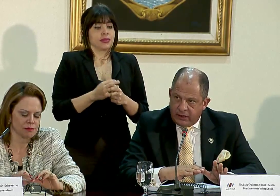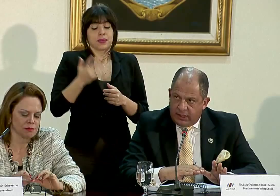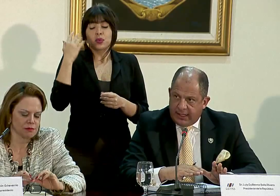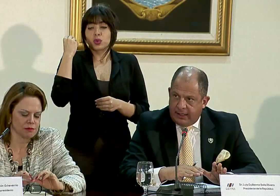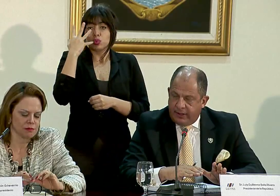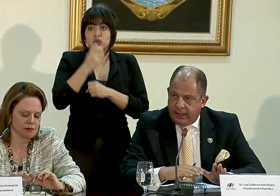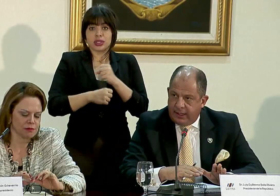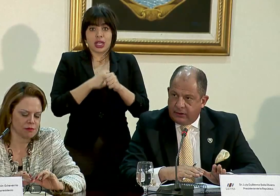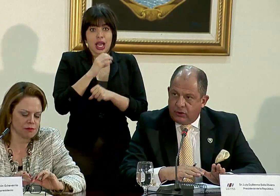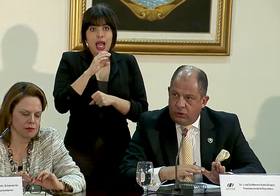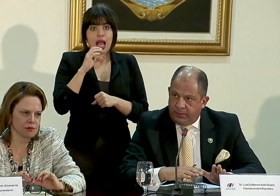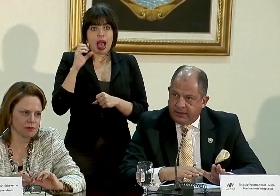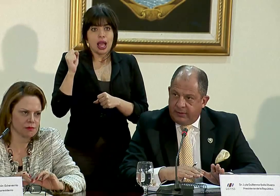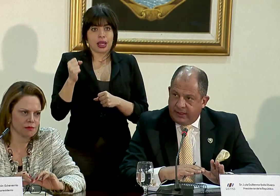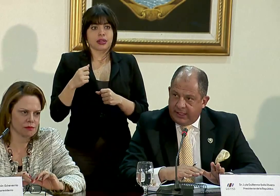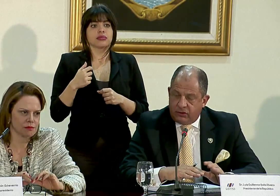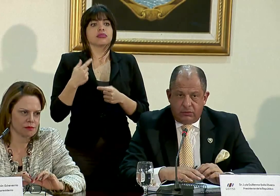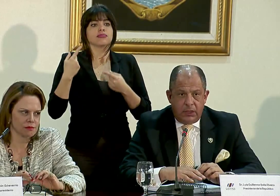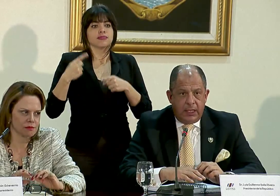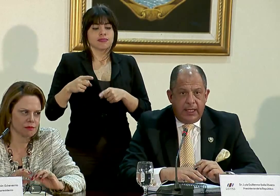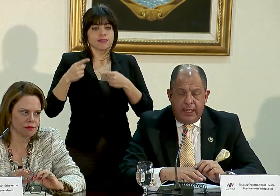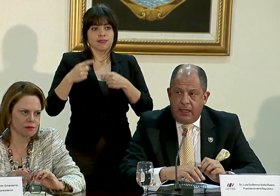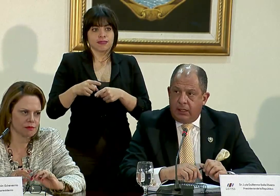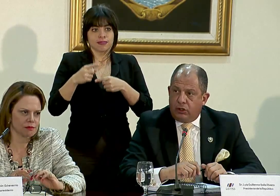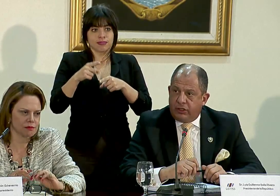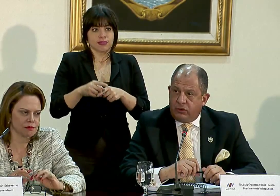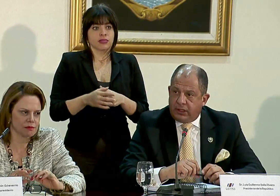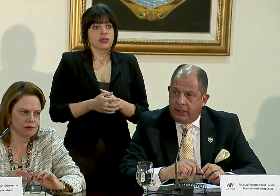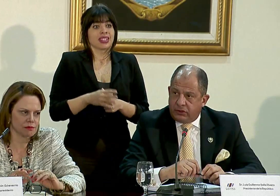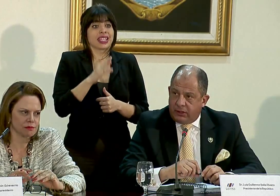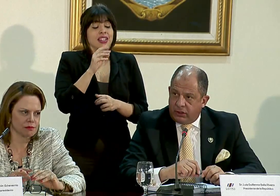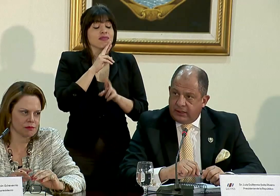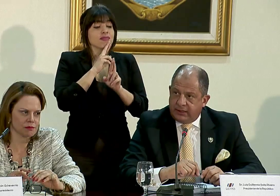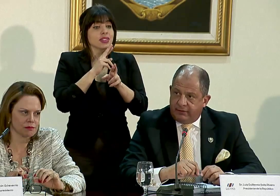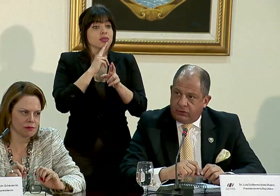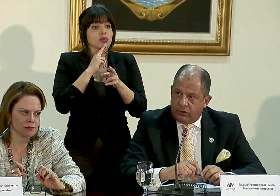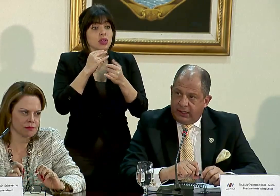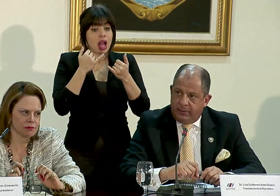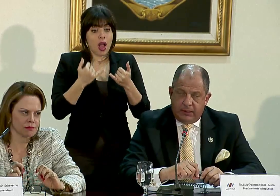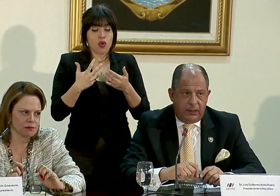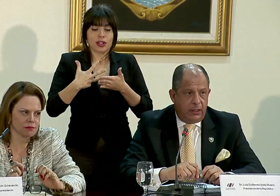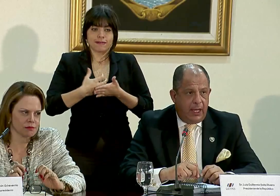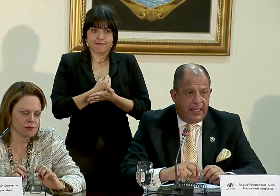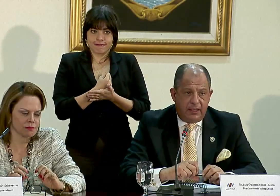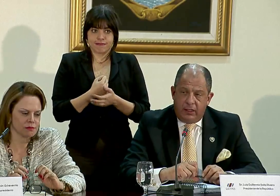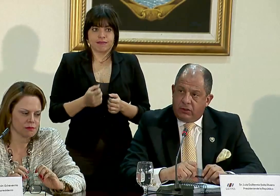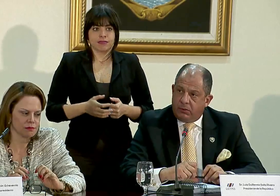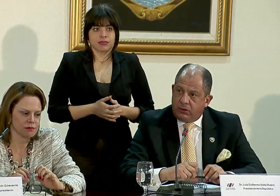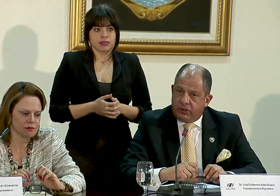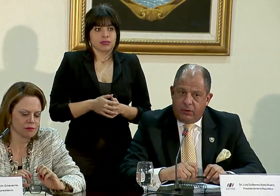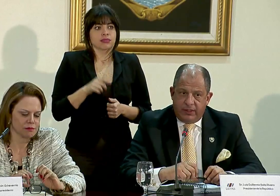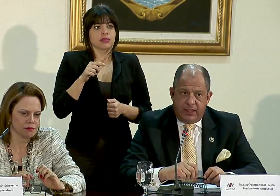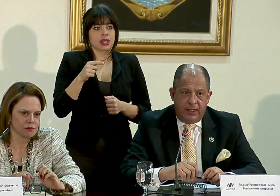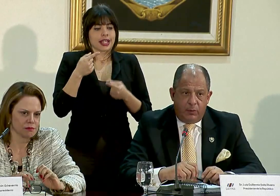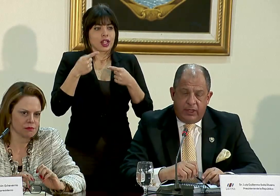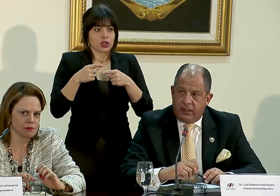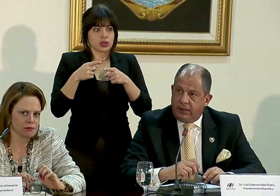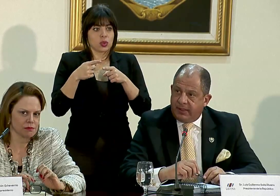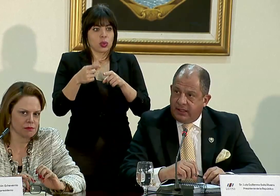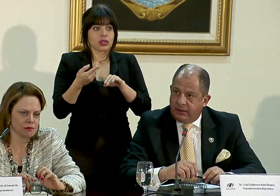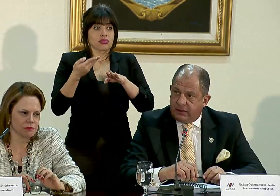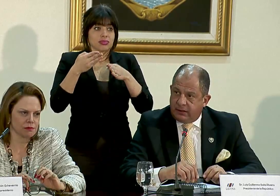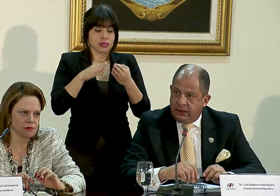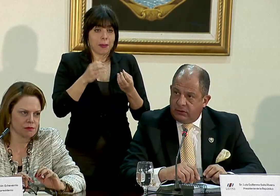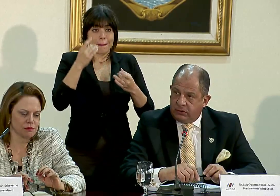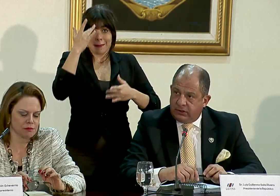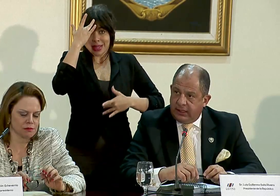hace muchos años la caja viene dando golpes de bandazo y los resultados ahora desafortunadamente han tenido como consecuencia la muerte